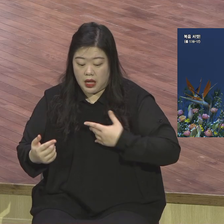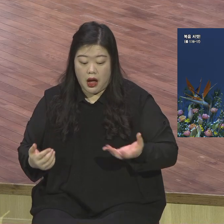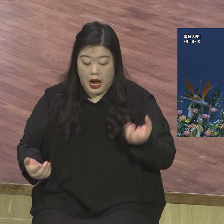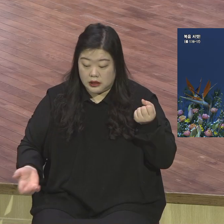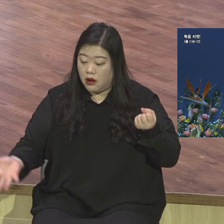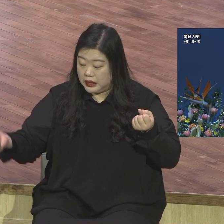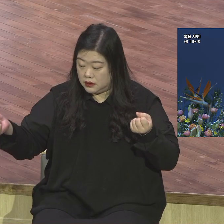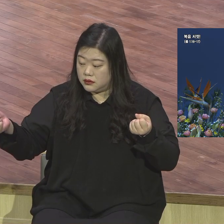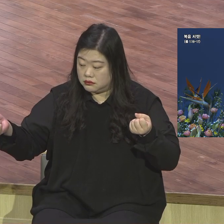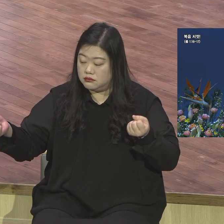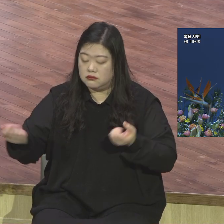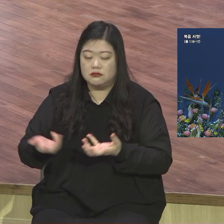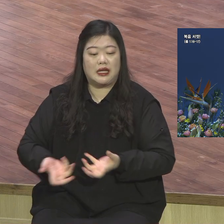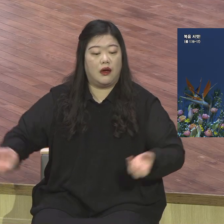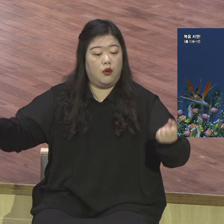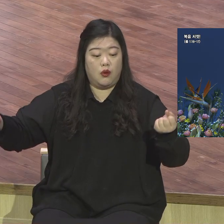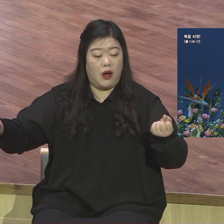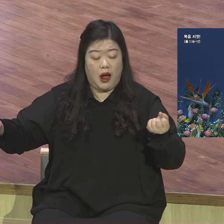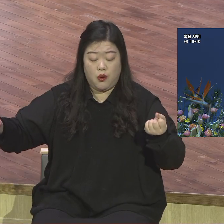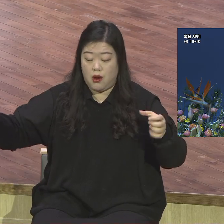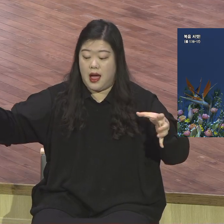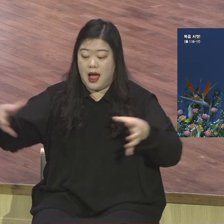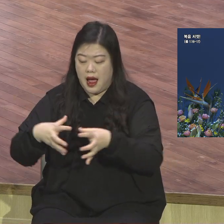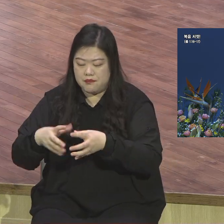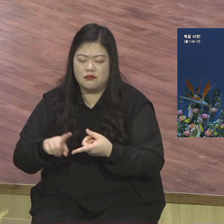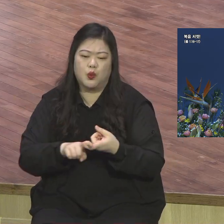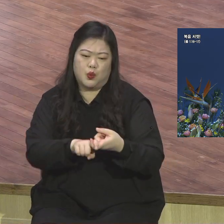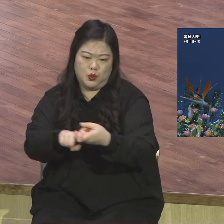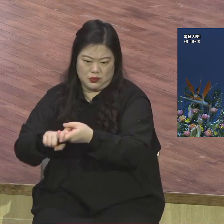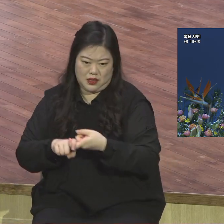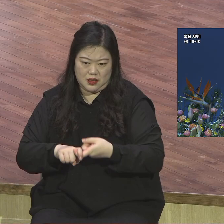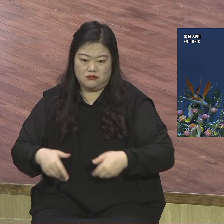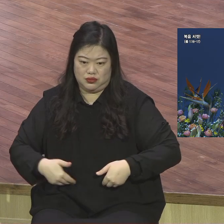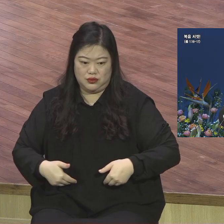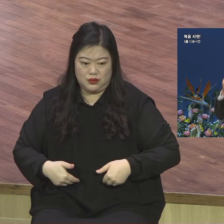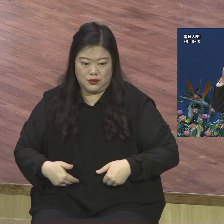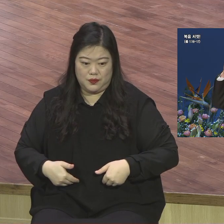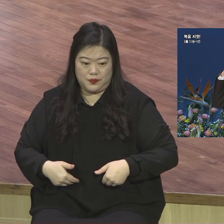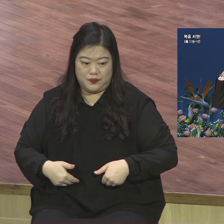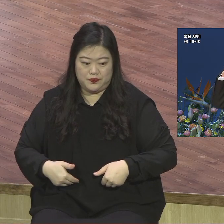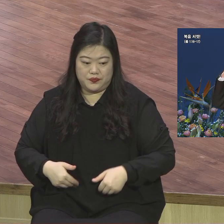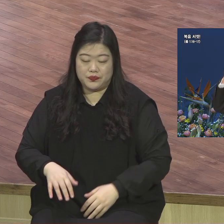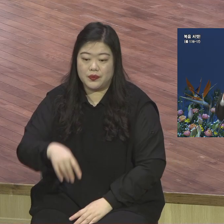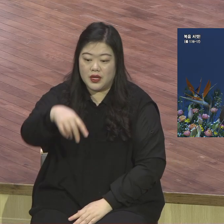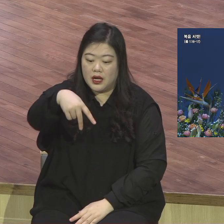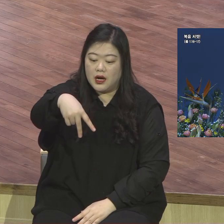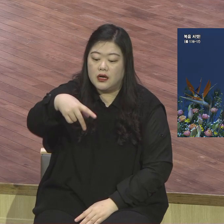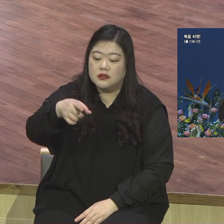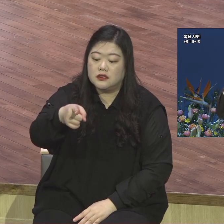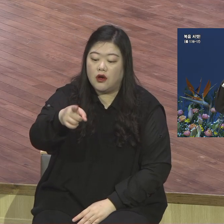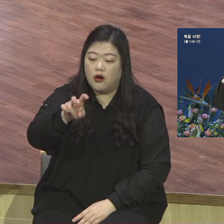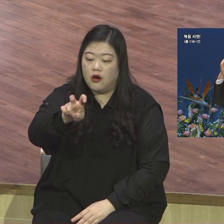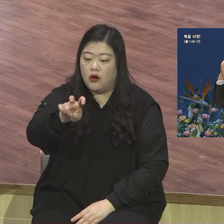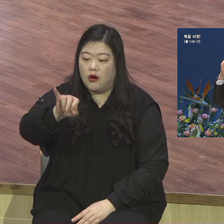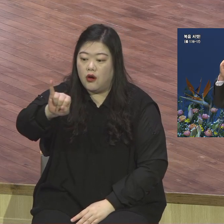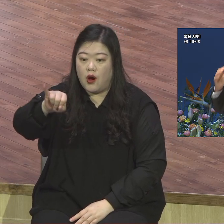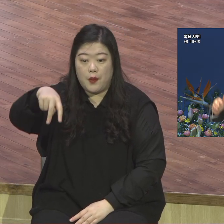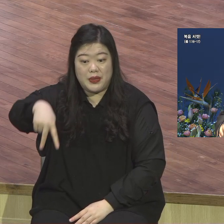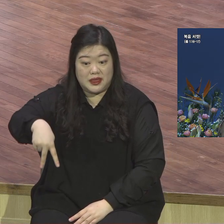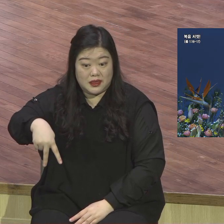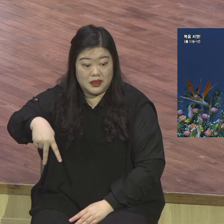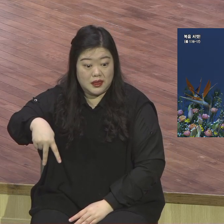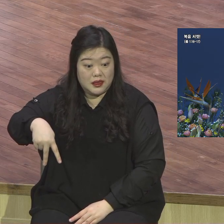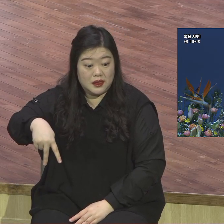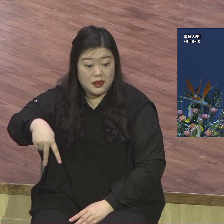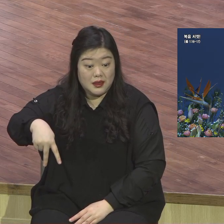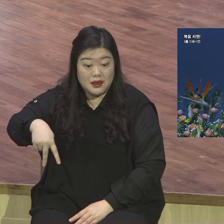복음 공동체. 오늘 제목처럼 복음 서밋, 서밋은 최정상이에요. 복음으로 서밋 되면